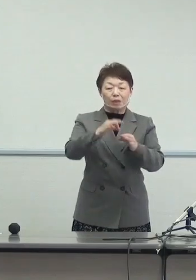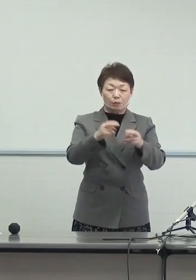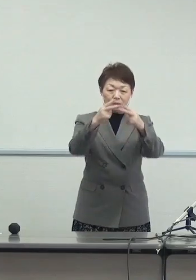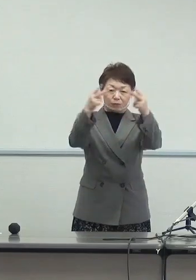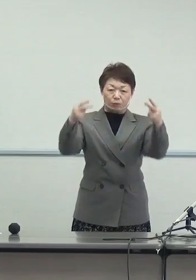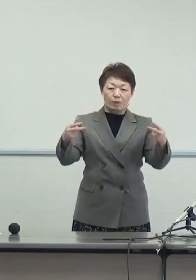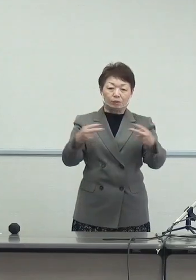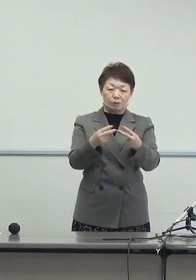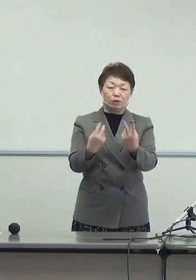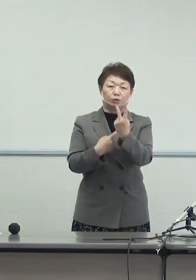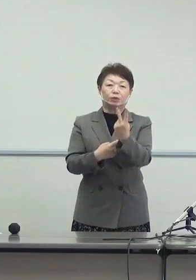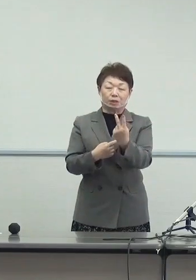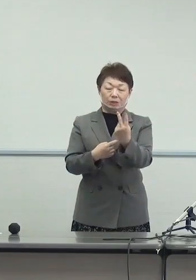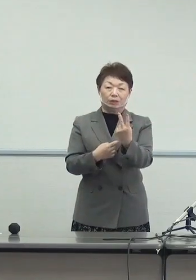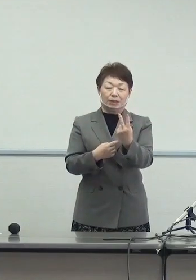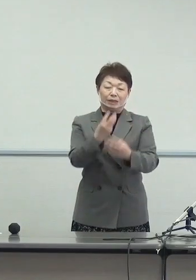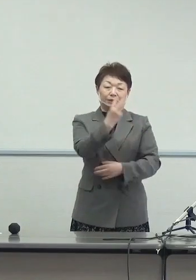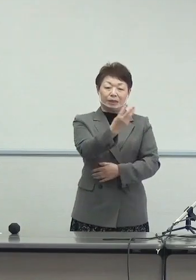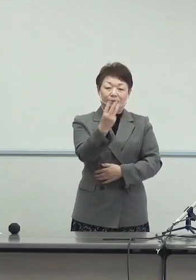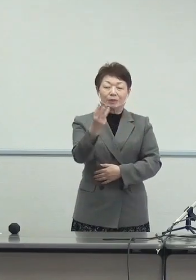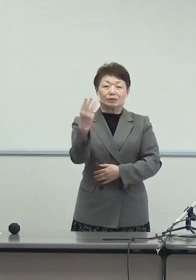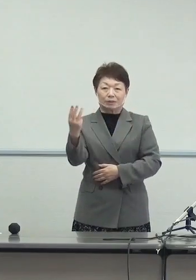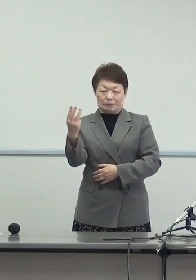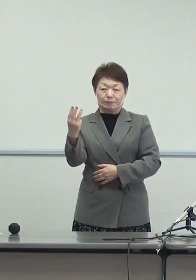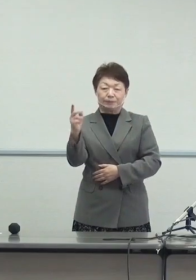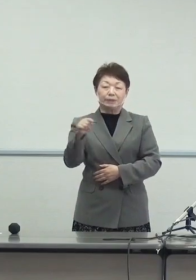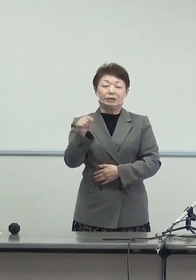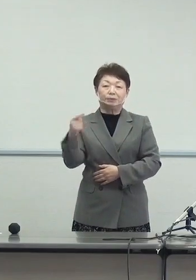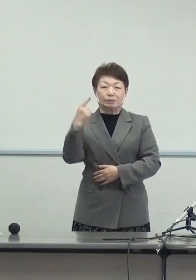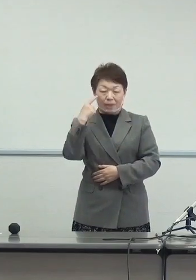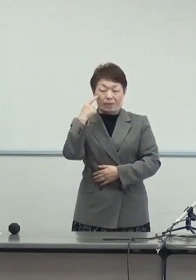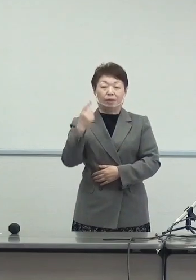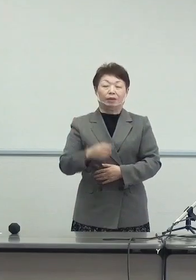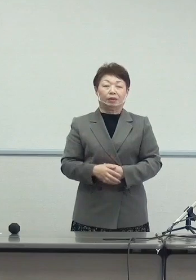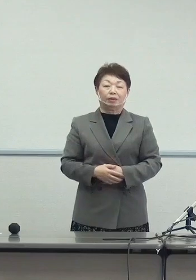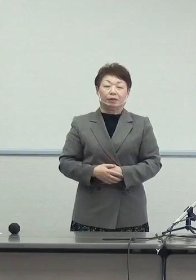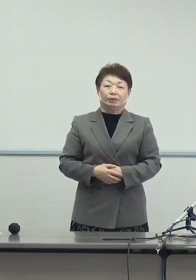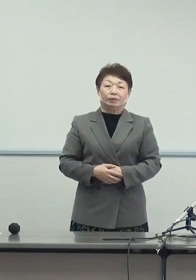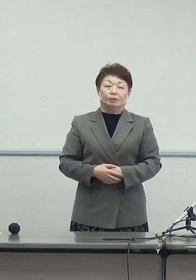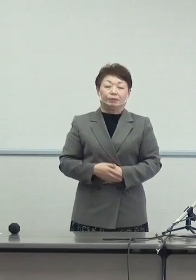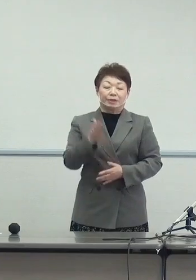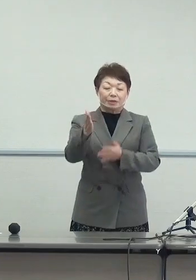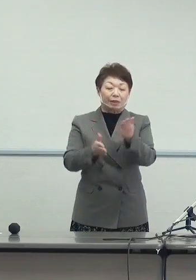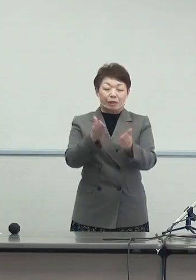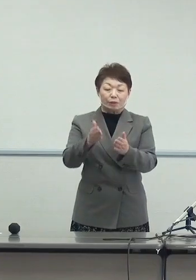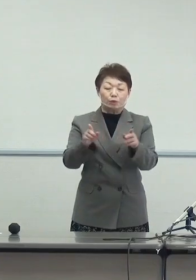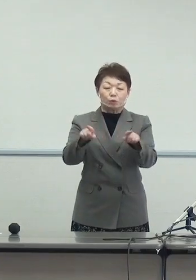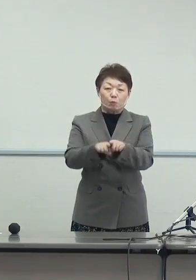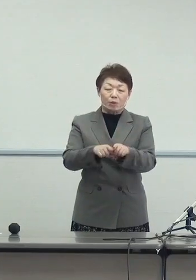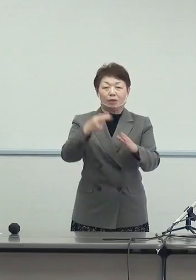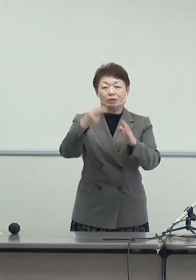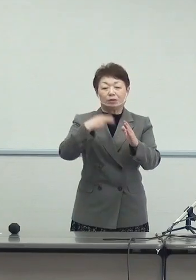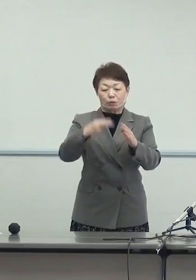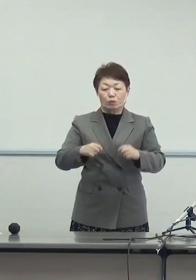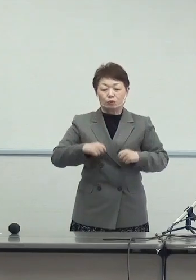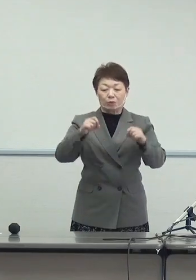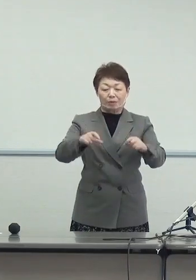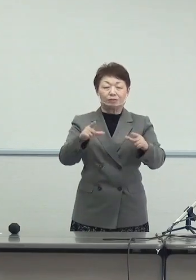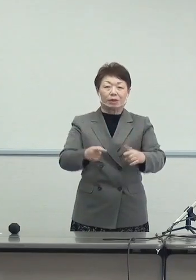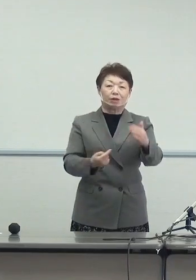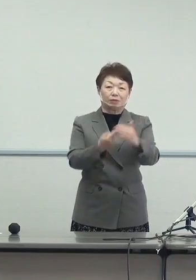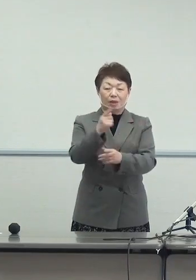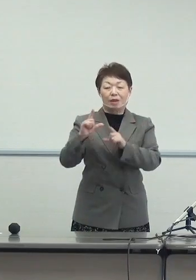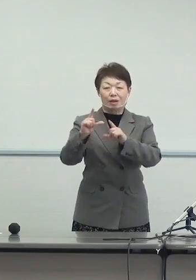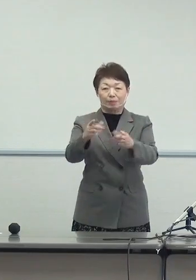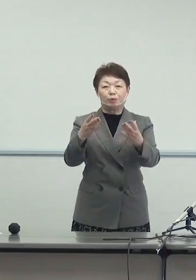みの中にお人型がいるのが333、333例目。接待を伴う飲食店クラスターとして先日発表